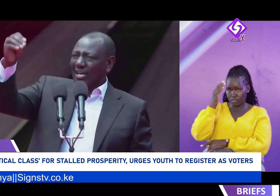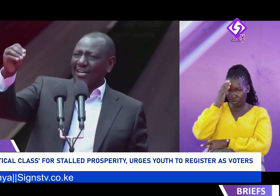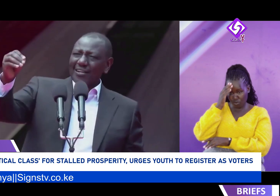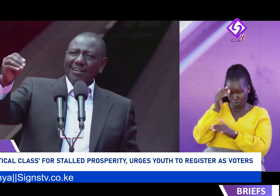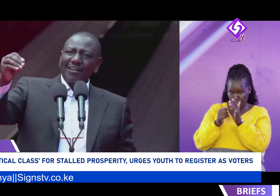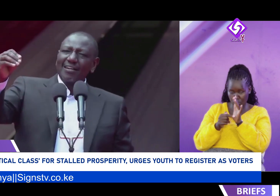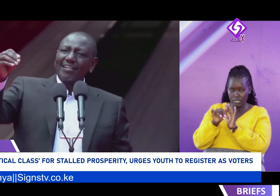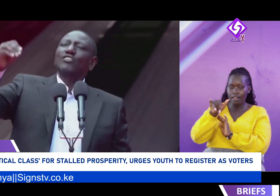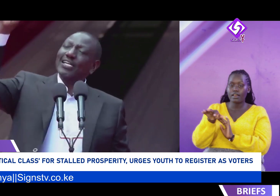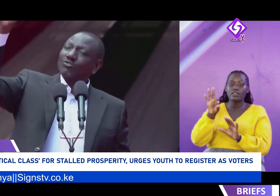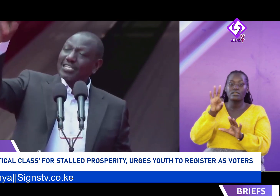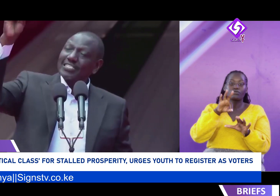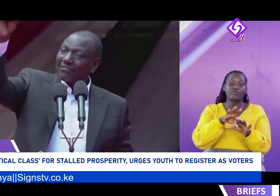kura ni 2027.